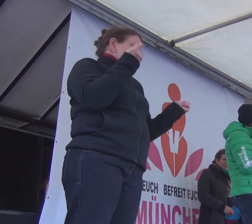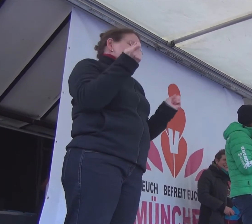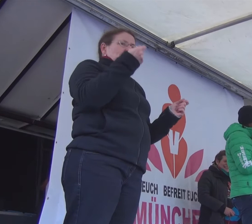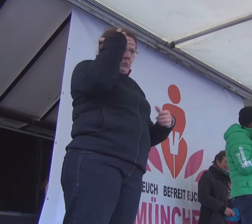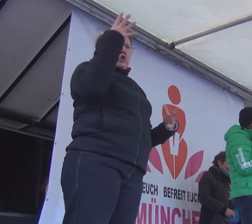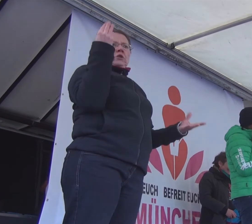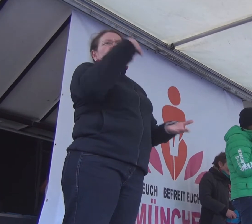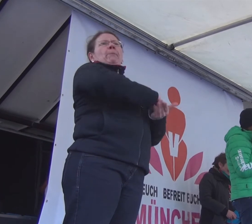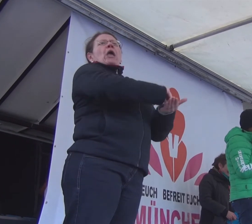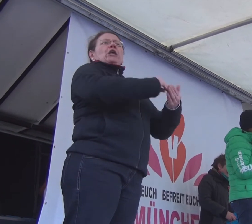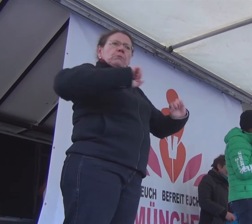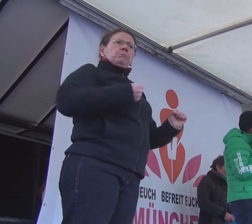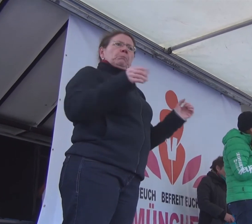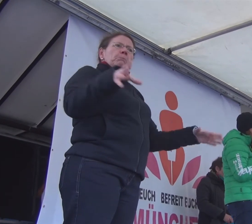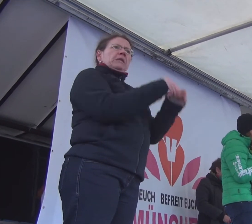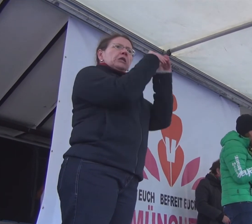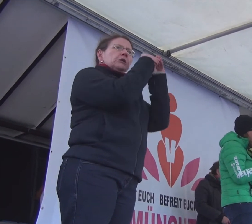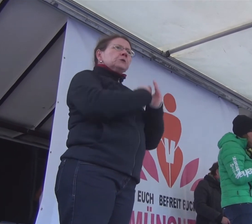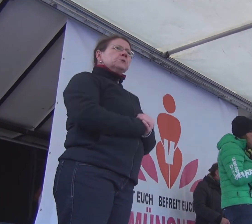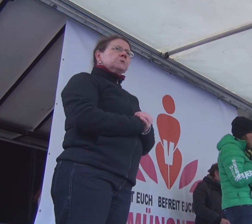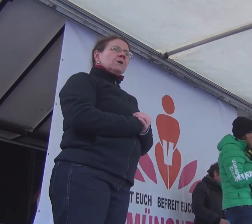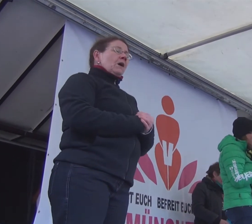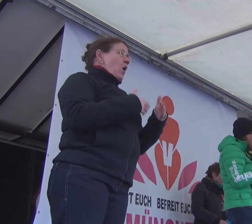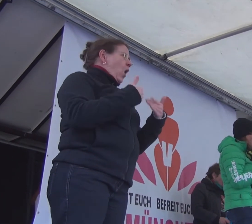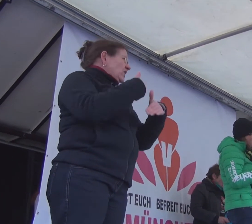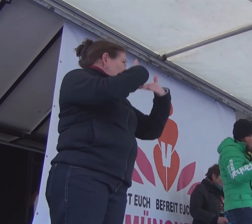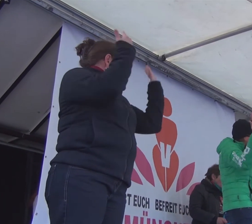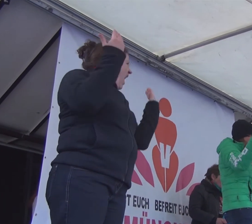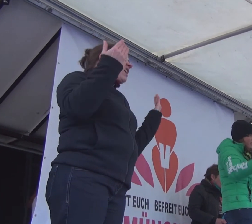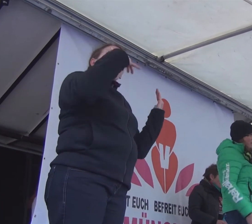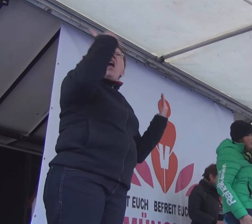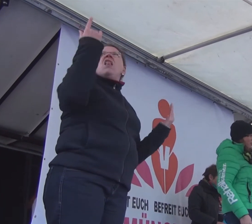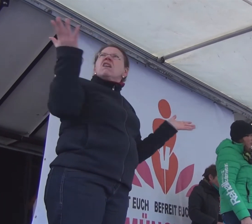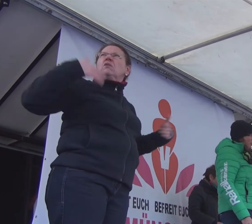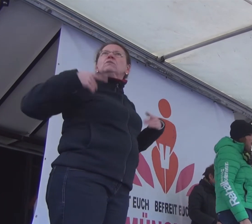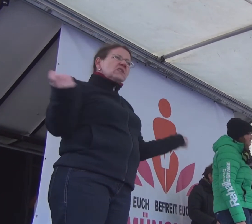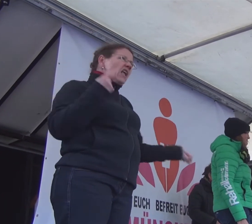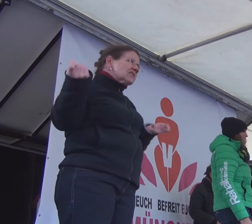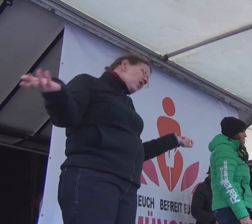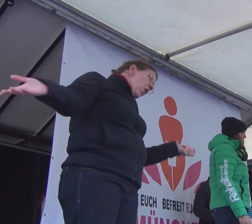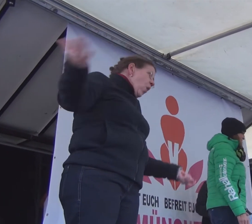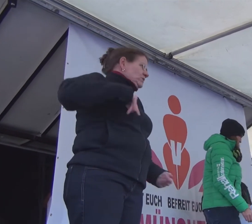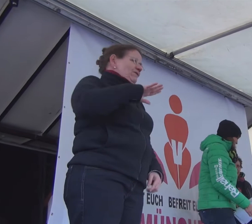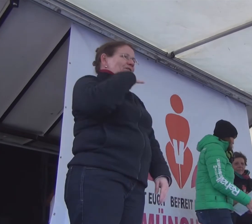tanzen, jetzt hier am helllichten Tag unter freiem Himmel. Viel Erfolg noch.